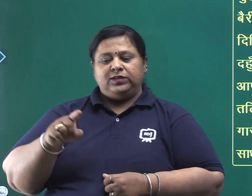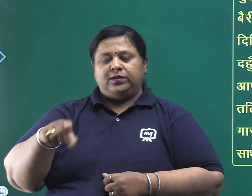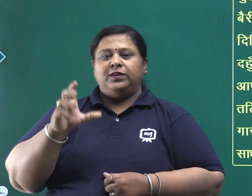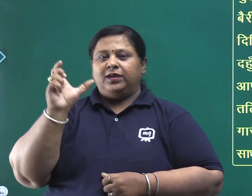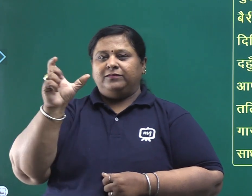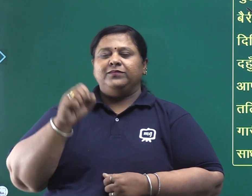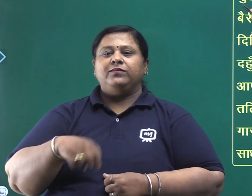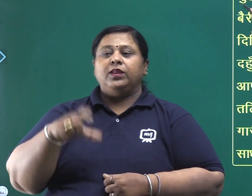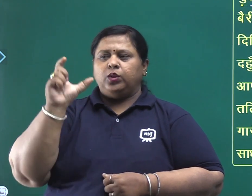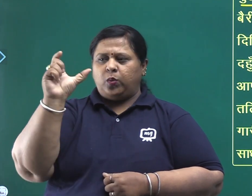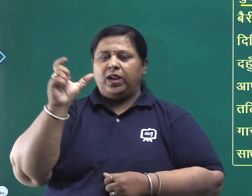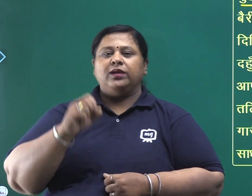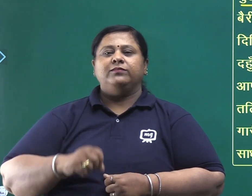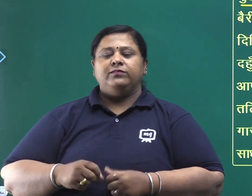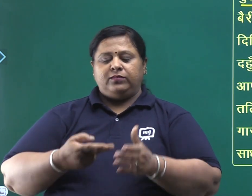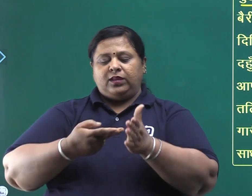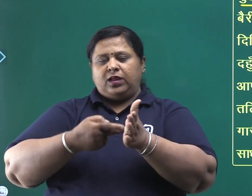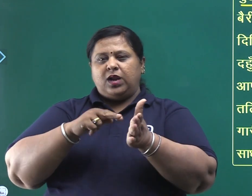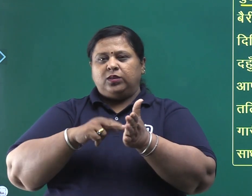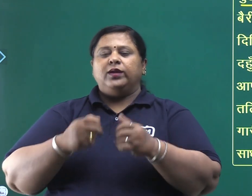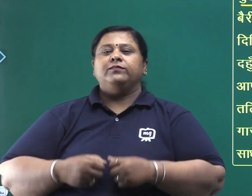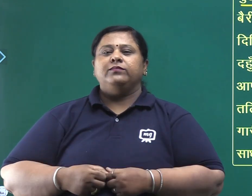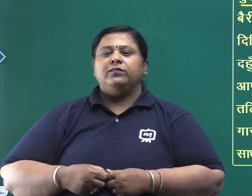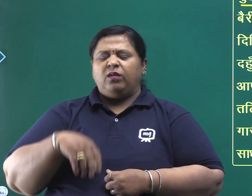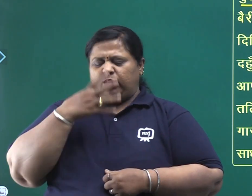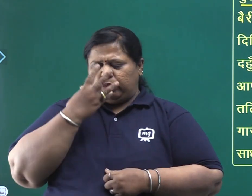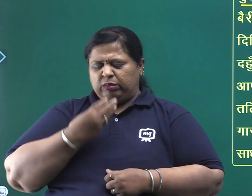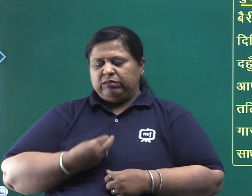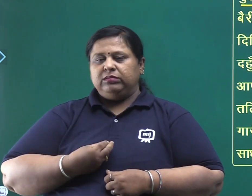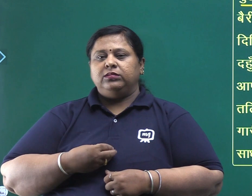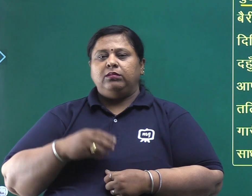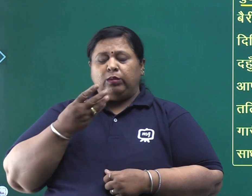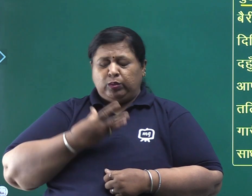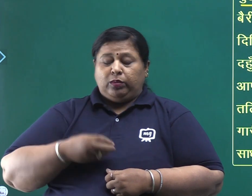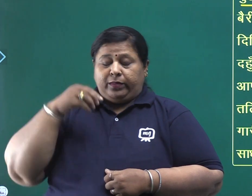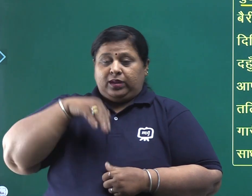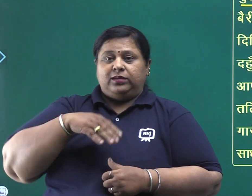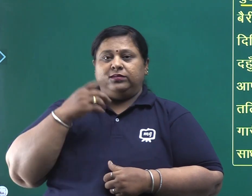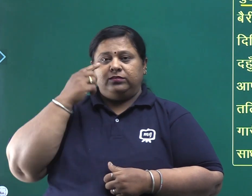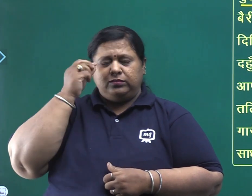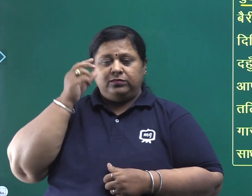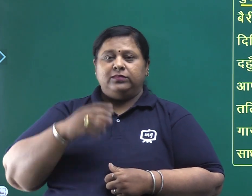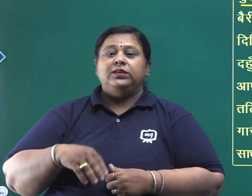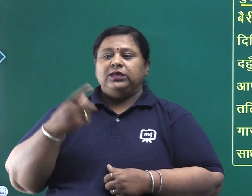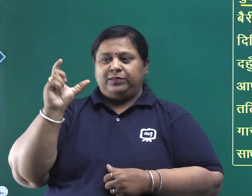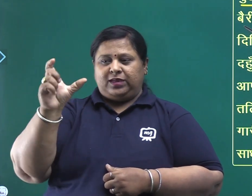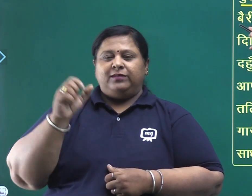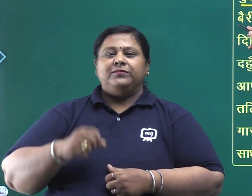है दुहेली, अर्थ होगा दुख, दुख में। शब्द